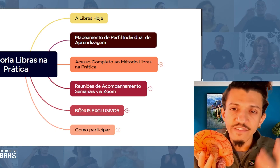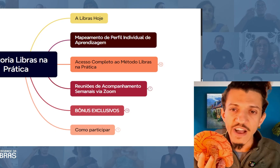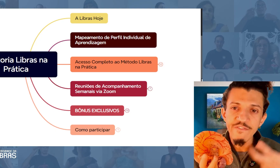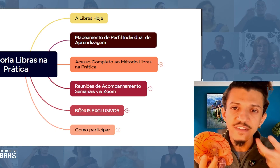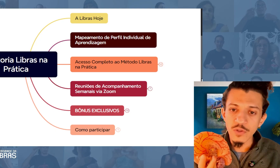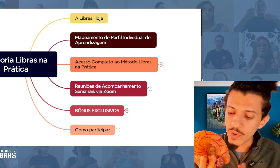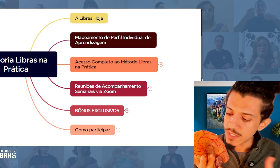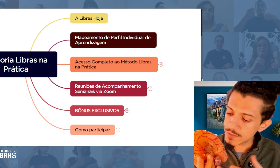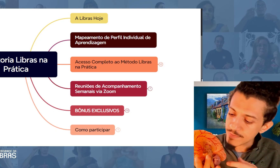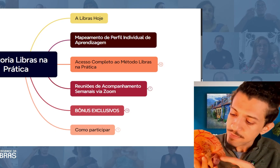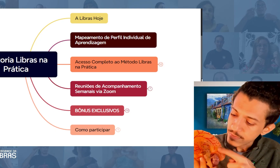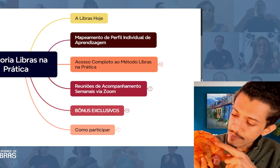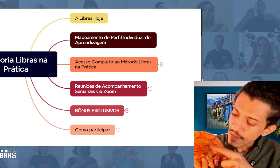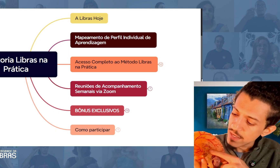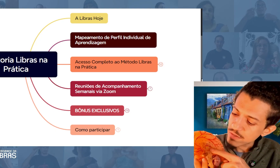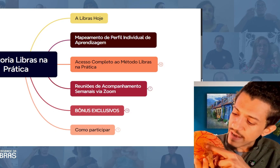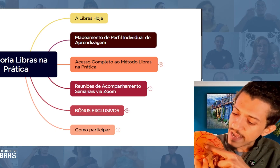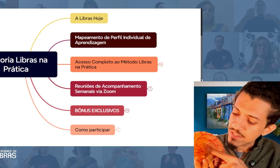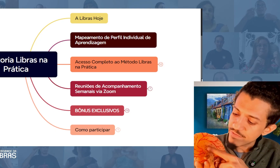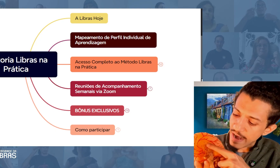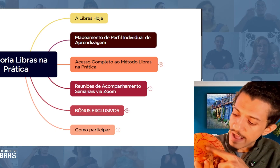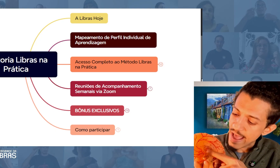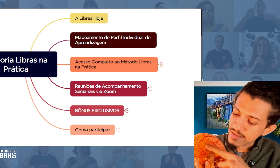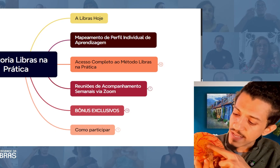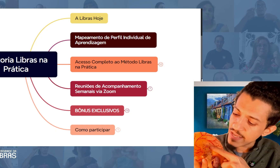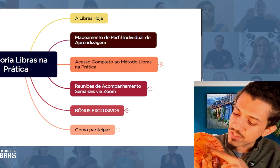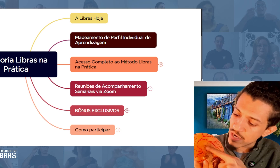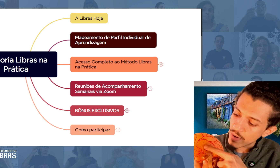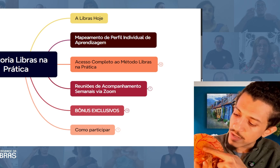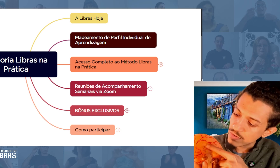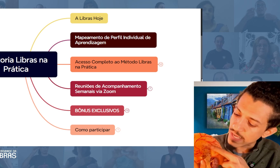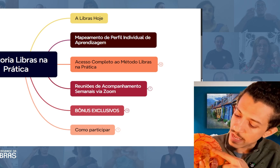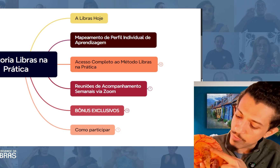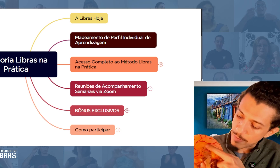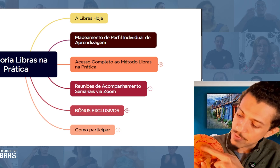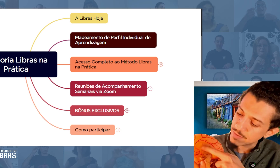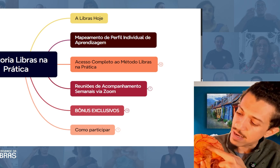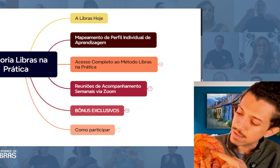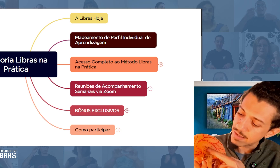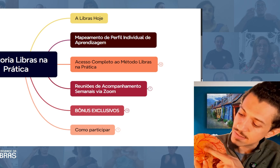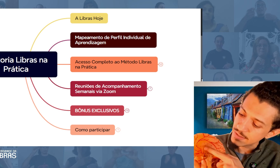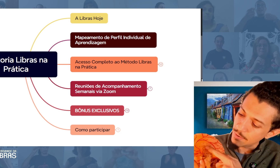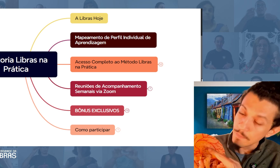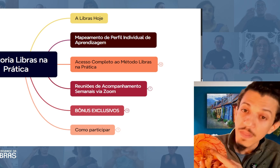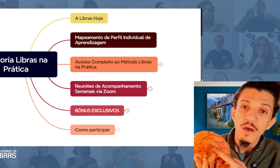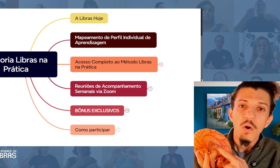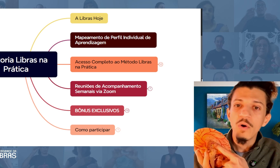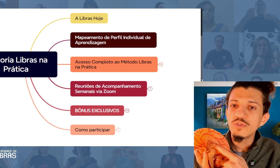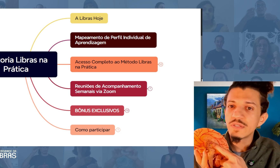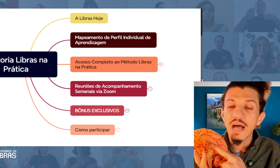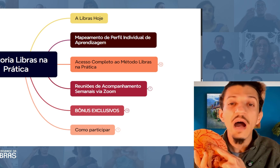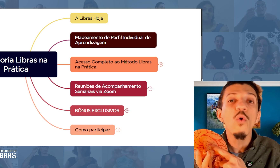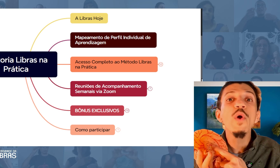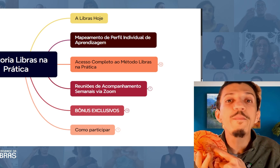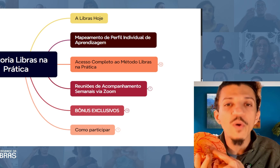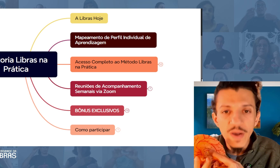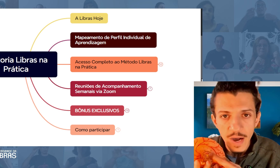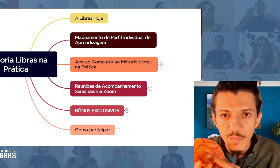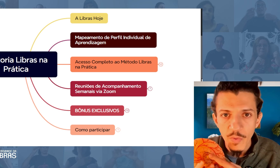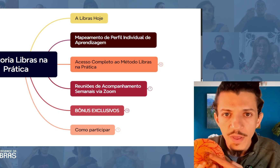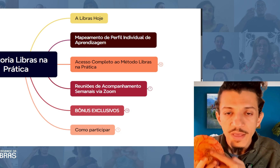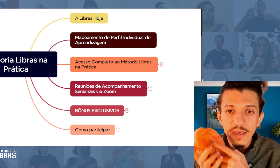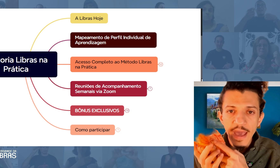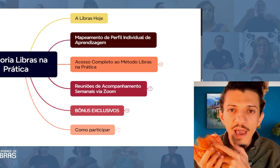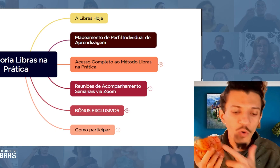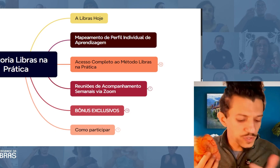você vai fazendo isso, isso vai ativar essa região aqui do cérebro, aproximada aqui assim, ó, onde está o